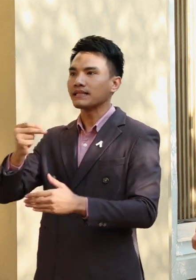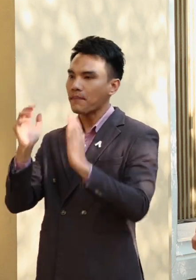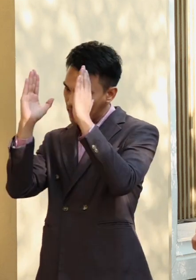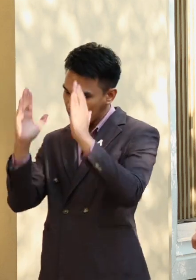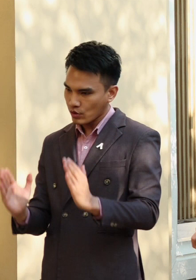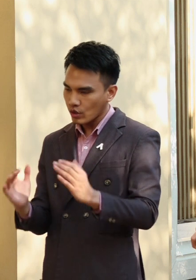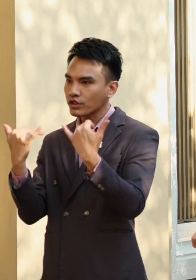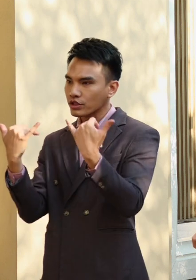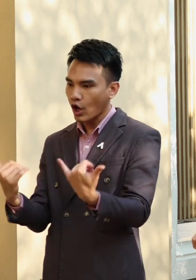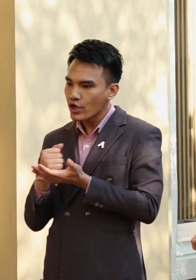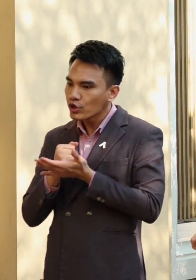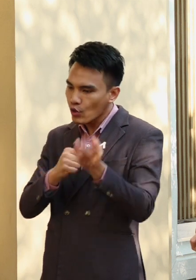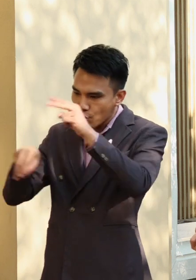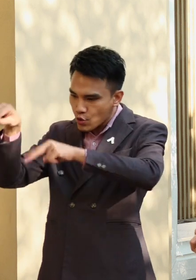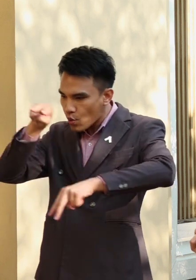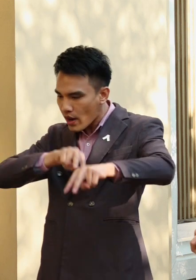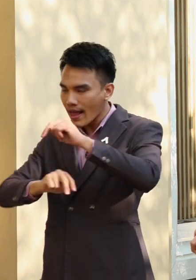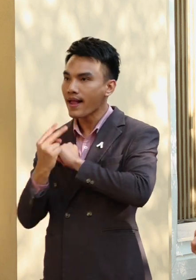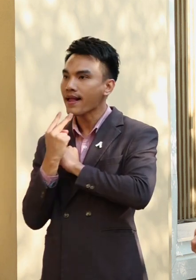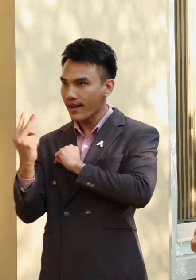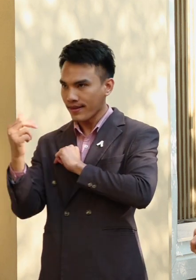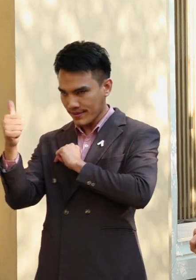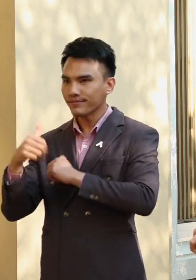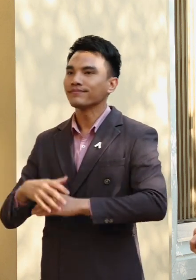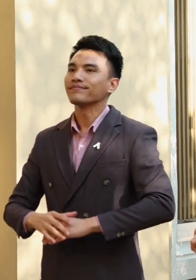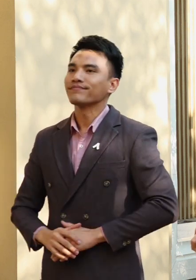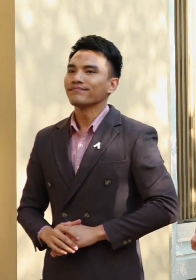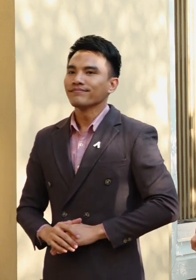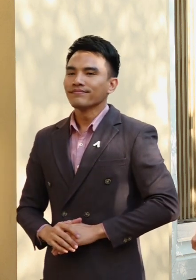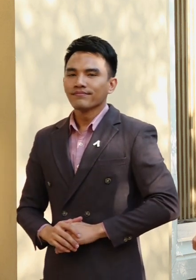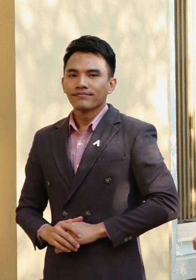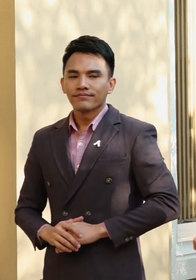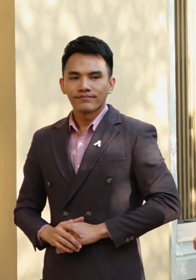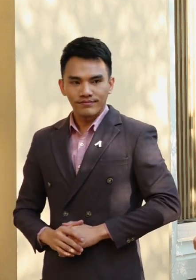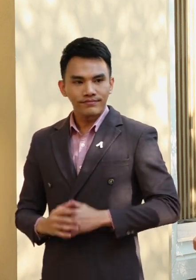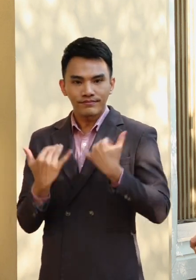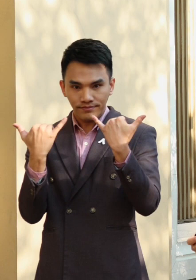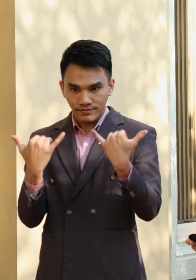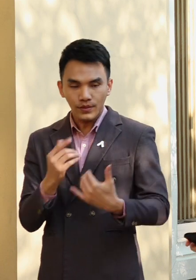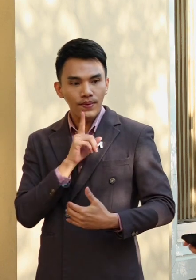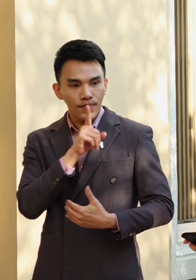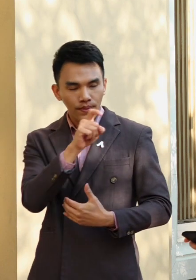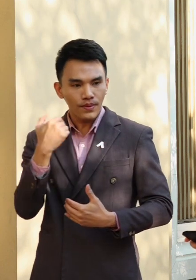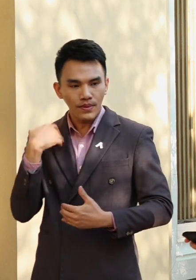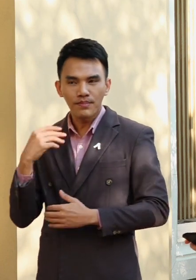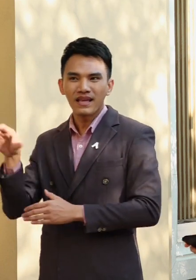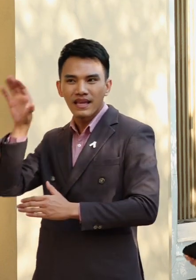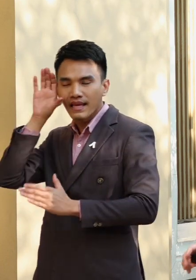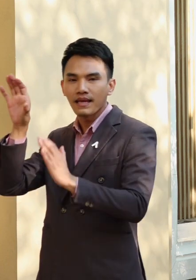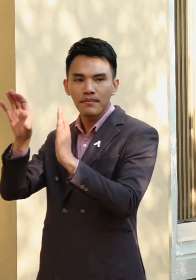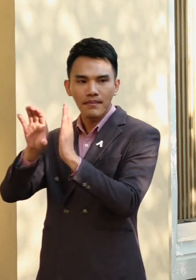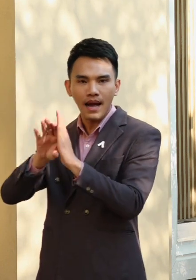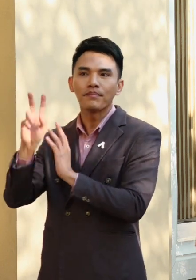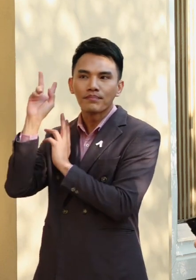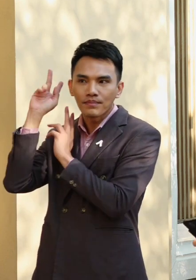นนะครับในการที่จะช่วยกันเป็นหูเป็นตาอยู่แล้วครับ ตอนน ี้ ม ี บางส ื่อ นำเสนอข่าวที่ลุงตีเคยทำ